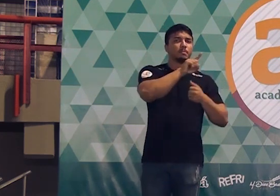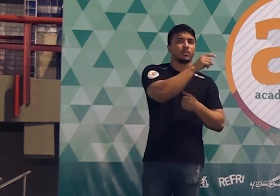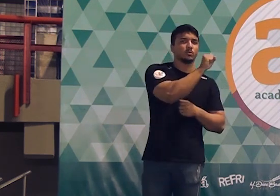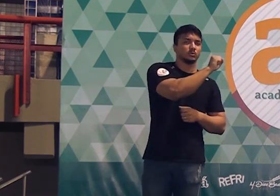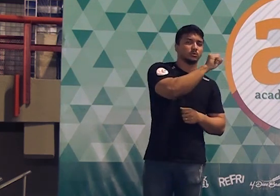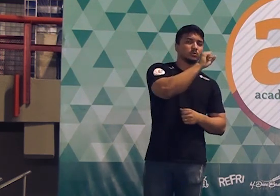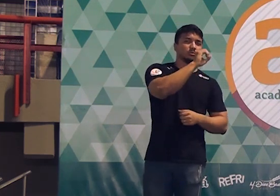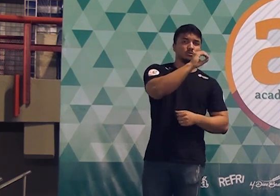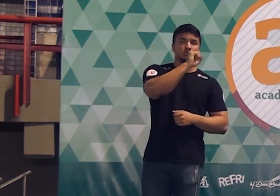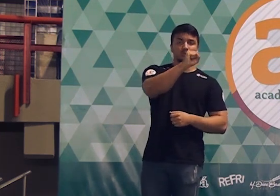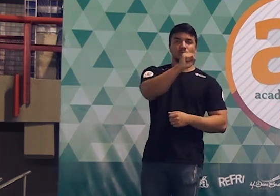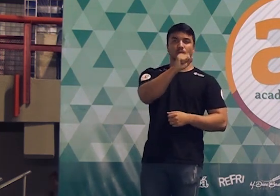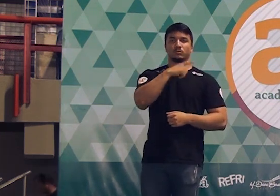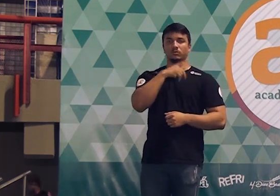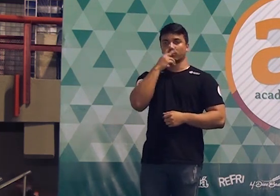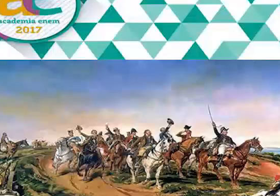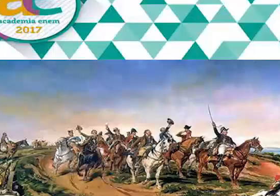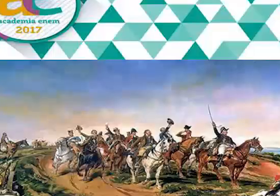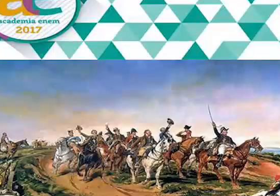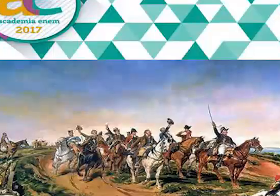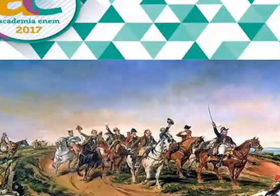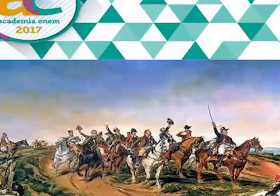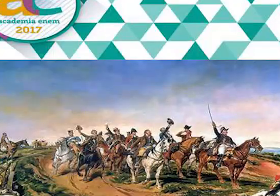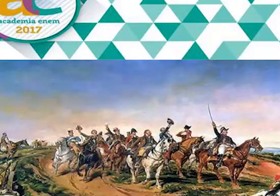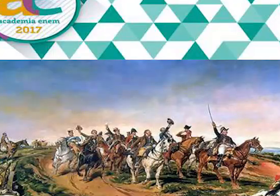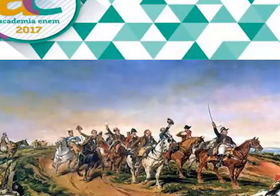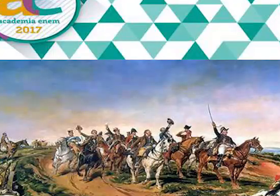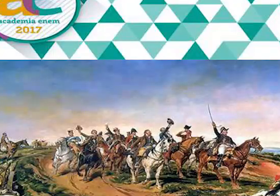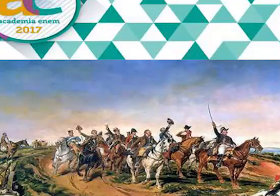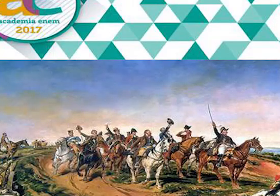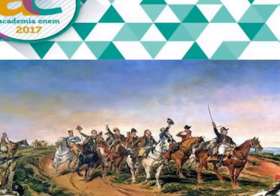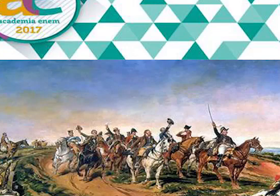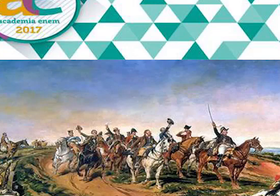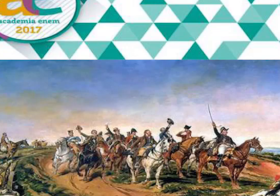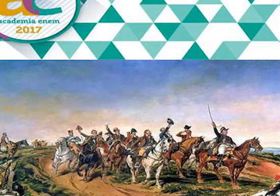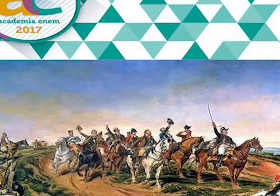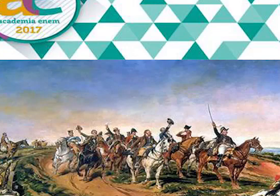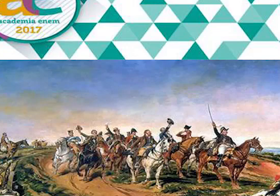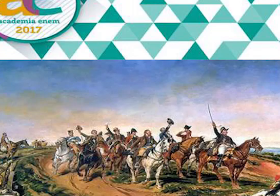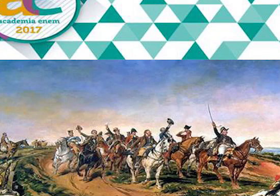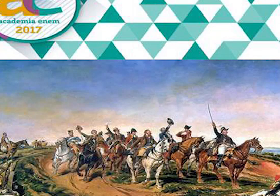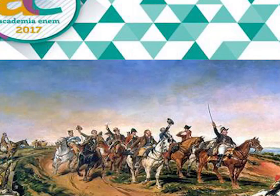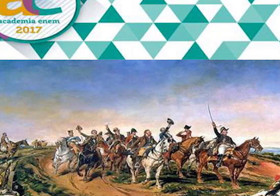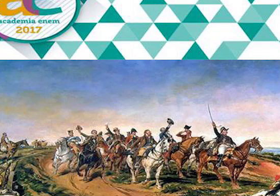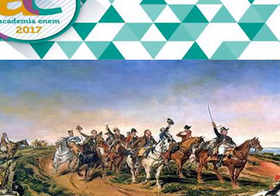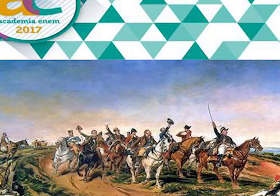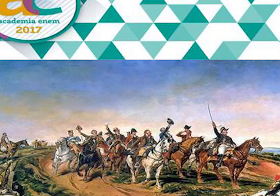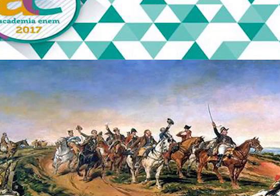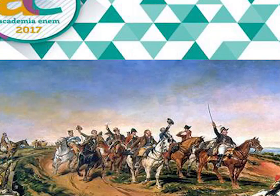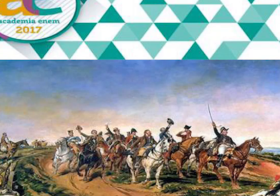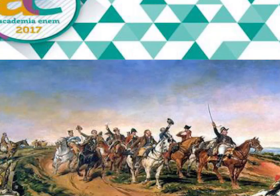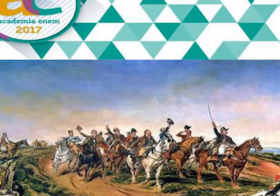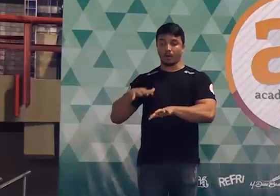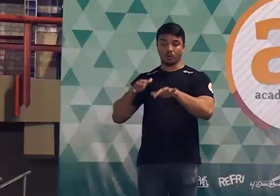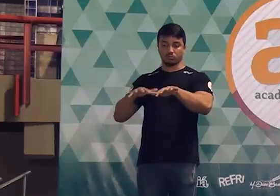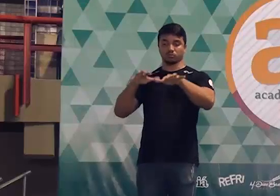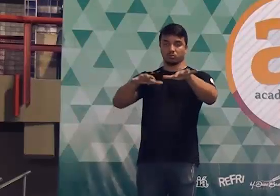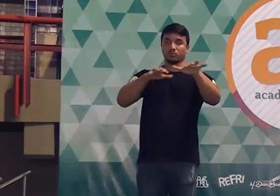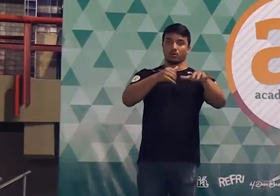1808. Proclamação da independência, 7 de setembro, todo mundo vibra aqui, né? Vai para a